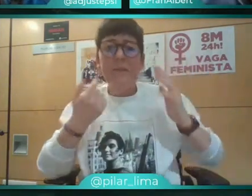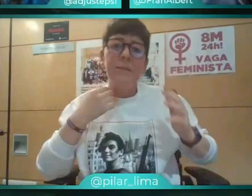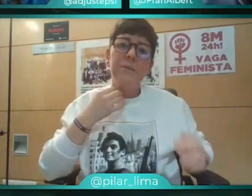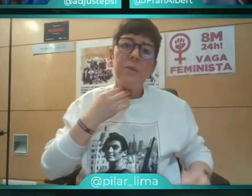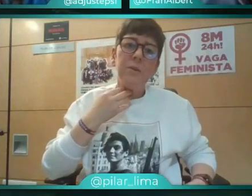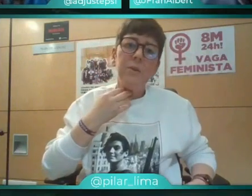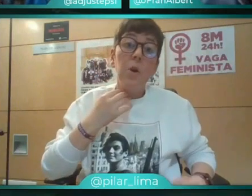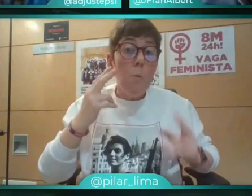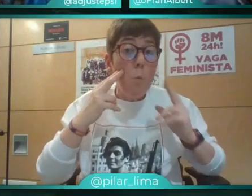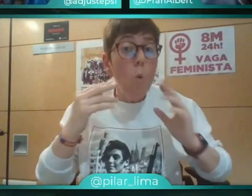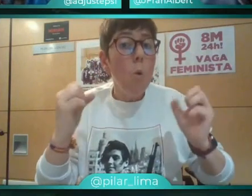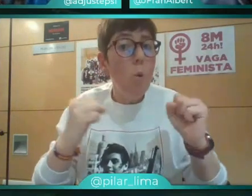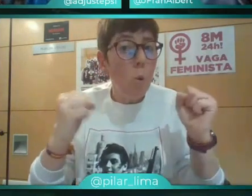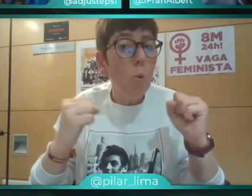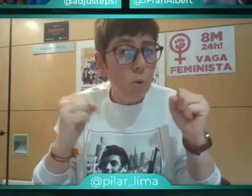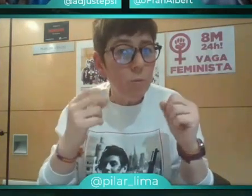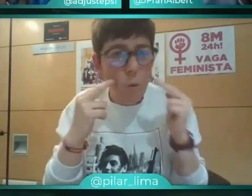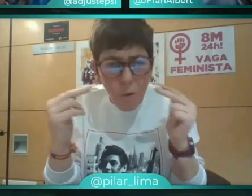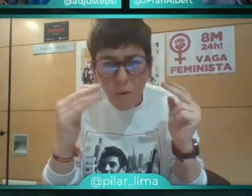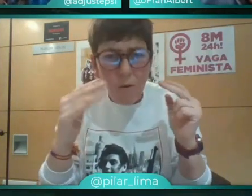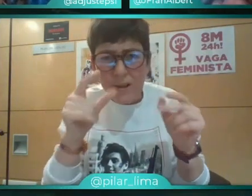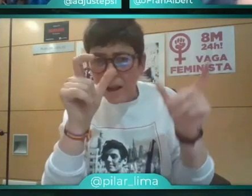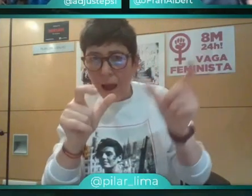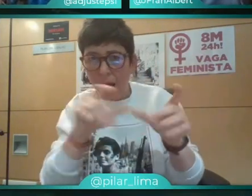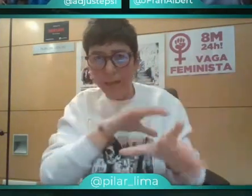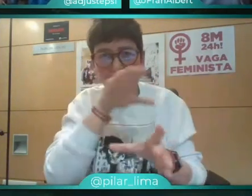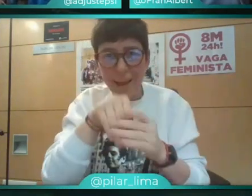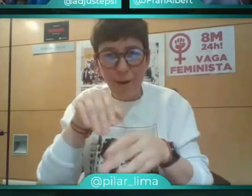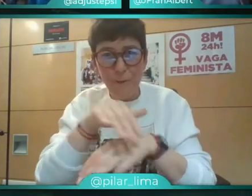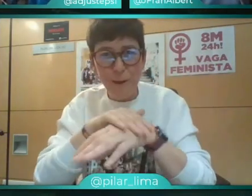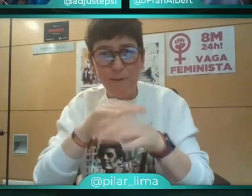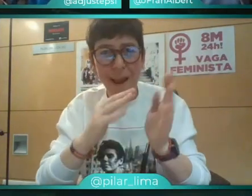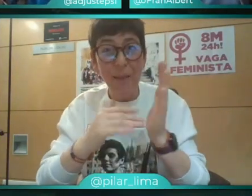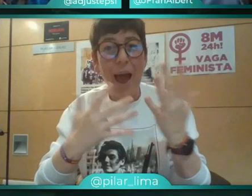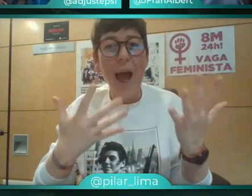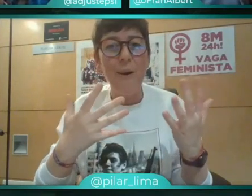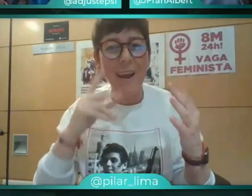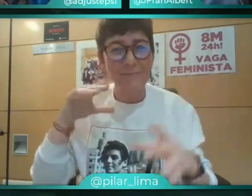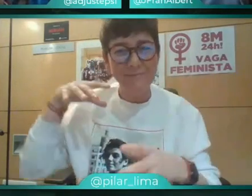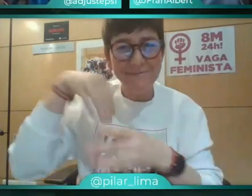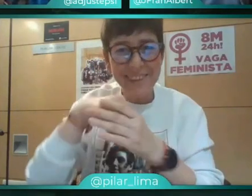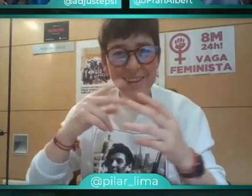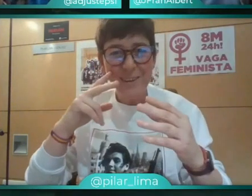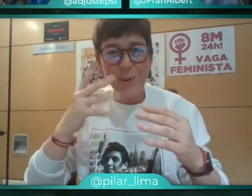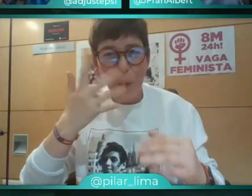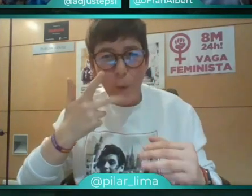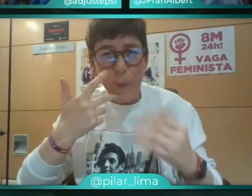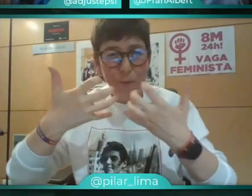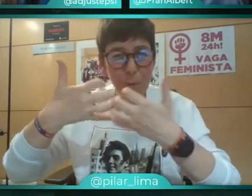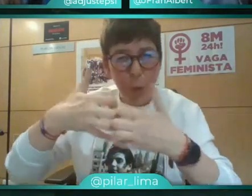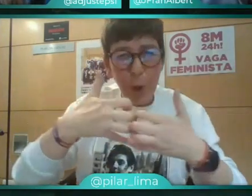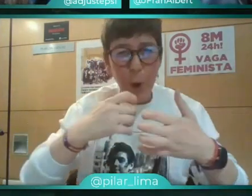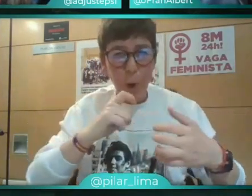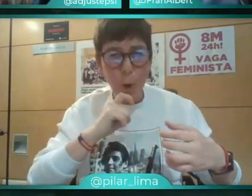no no no no no no no no no no lanza ningún mensaje y eso asusta eh asusta asusta que hay que entren que